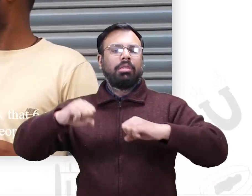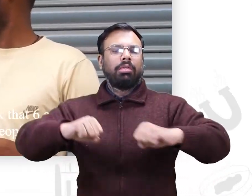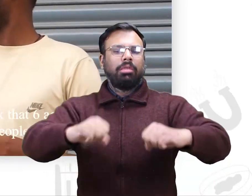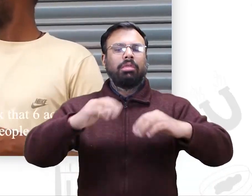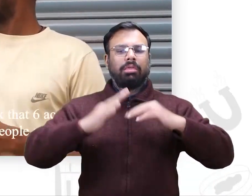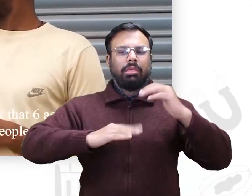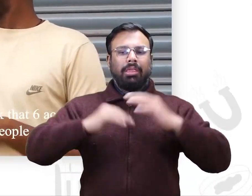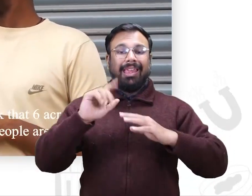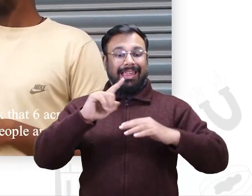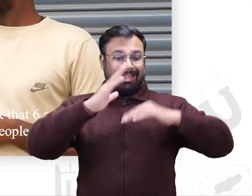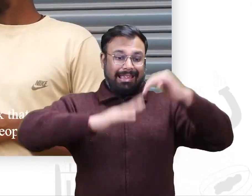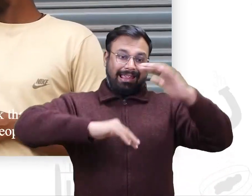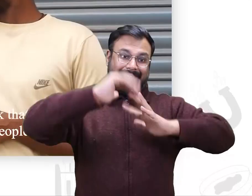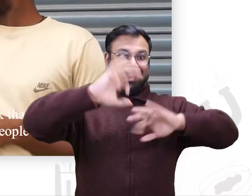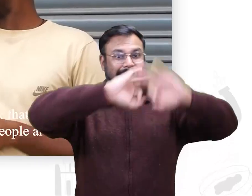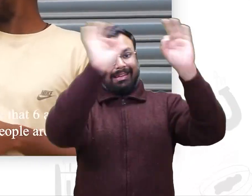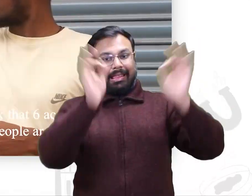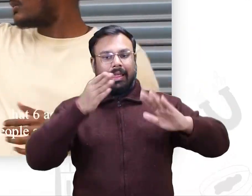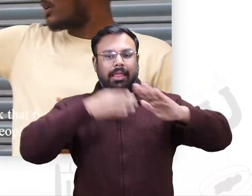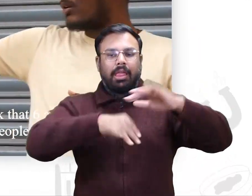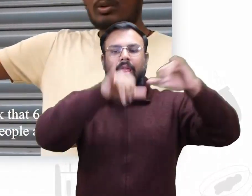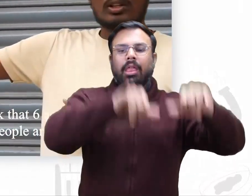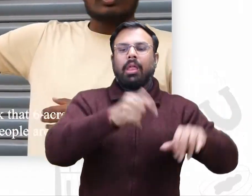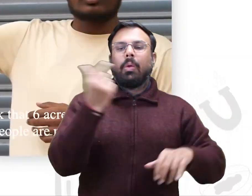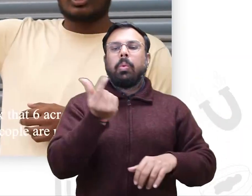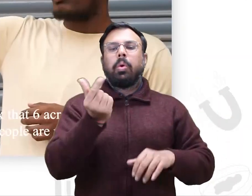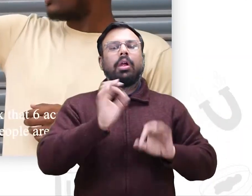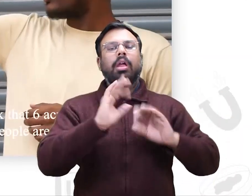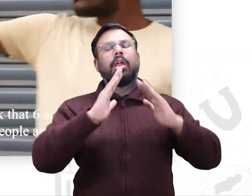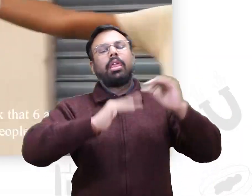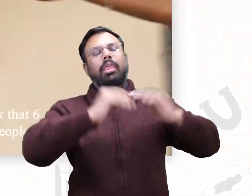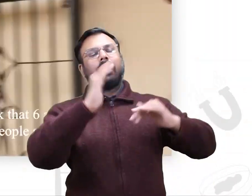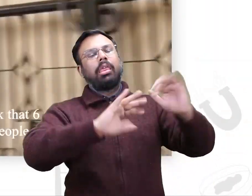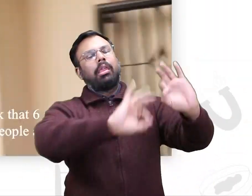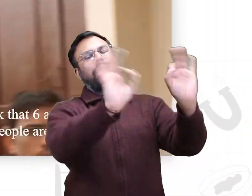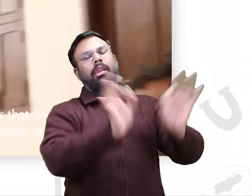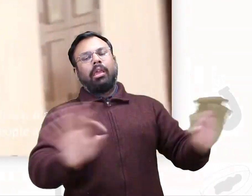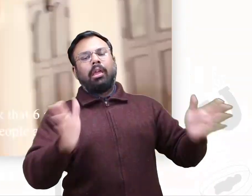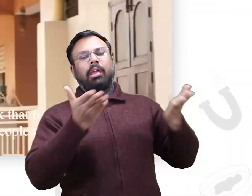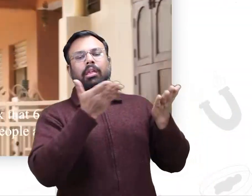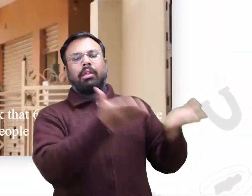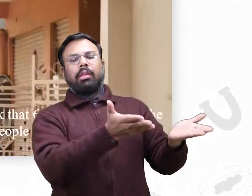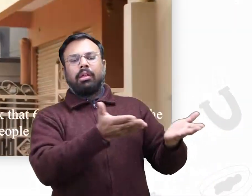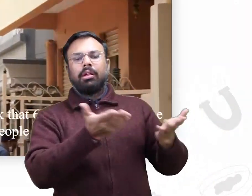టాక్ వచ్చింది. ఆ బిల్డింగ్ కనిపిస్తుంది, ఆ బిల్డింగ్ కూడా మొత్తం చెరువులో కూడా ఉంటుంది. అక్కడ బిల్డింగ్ జూమ్ చేస్తే కనిపిస్తుంది.